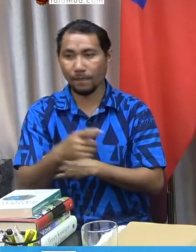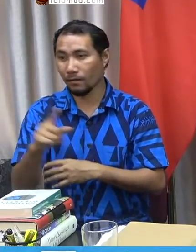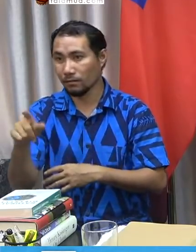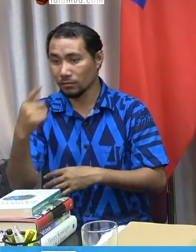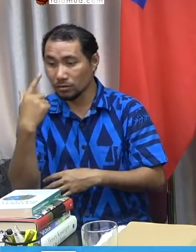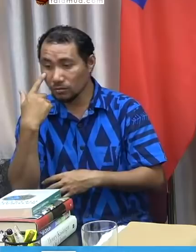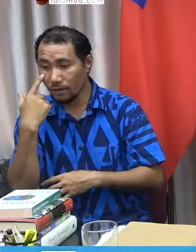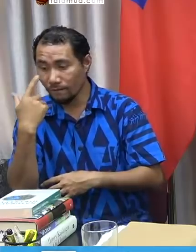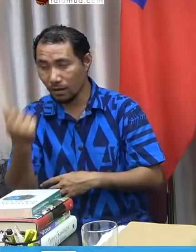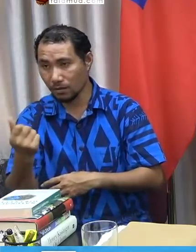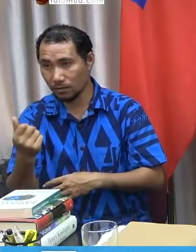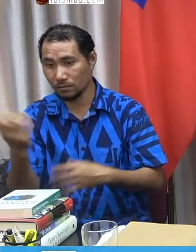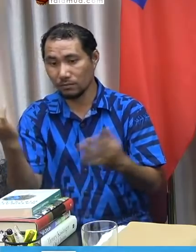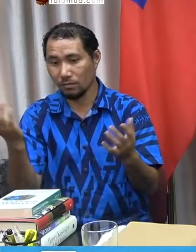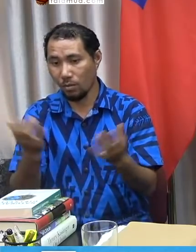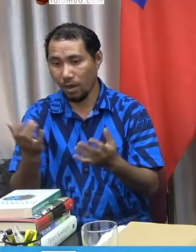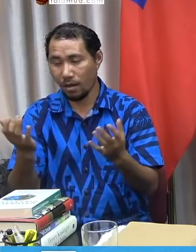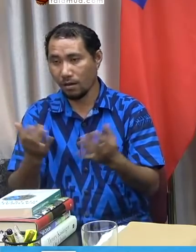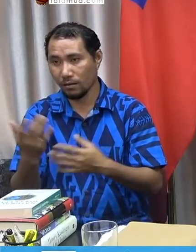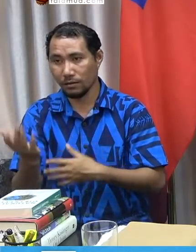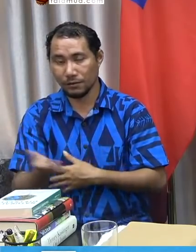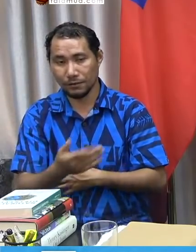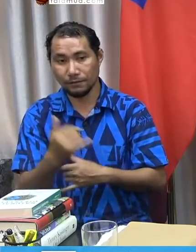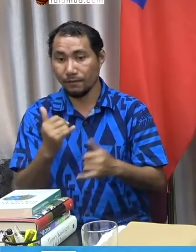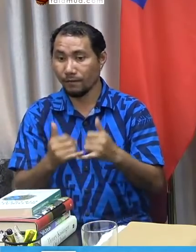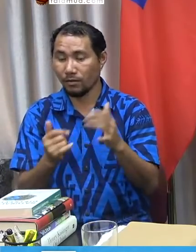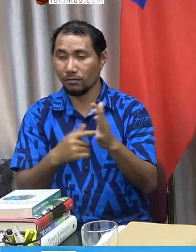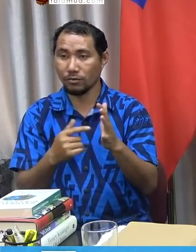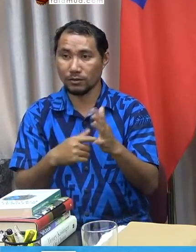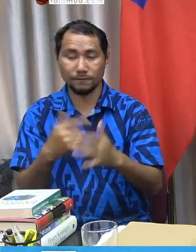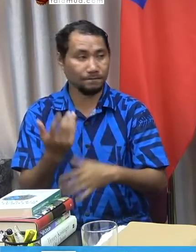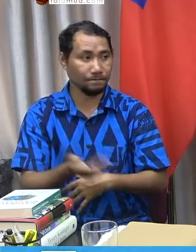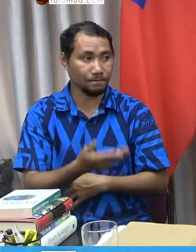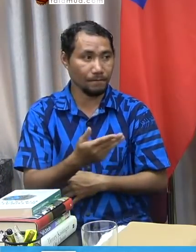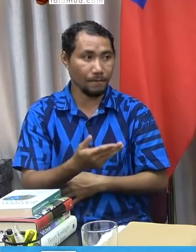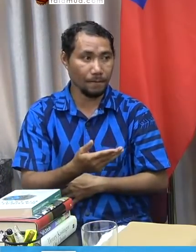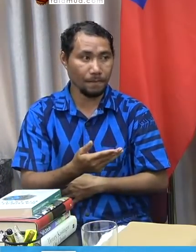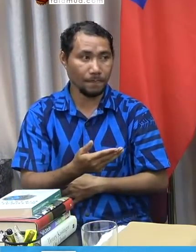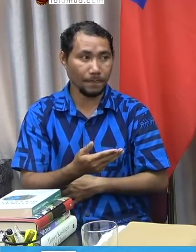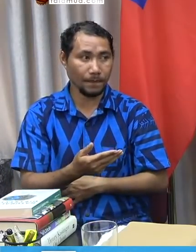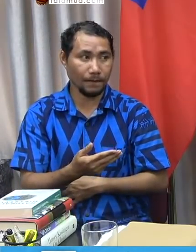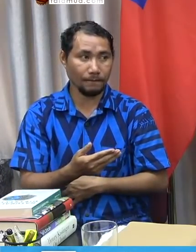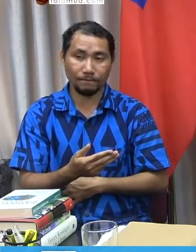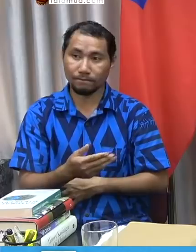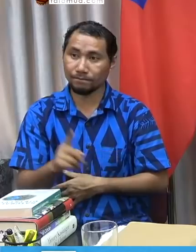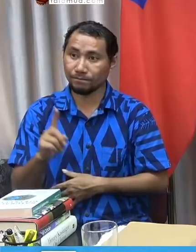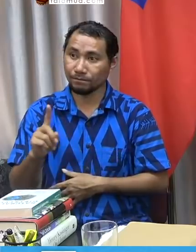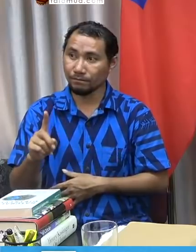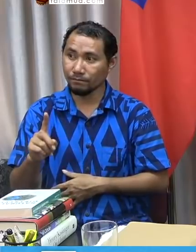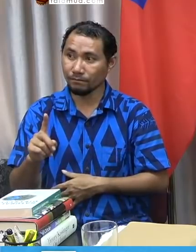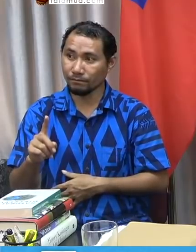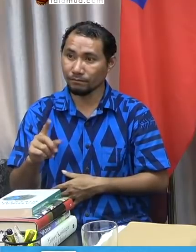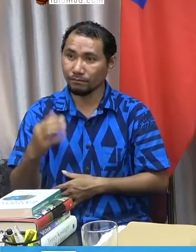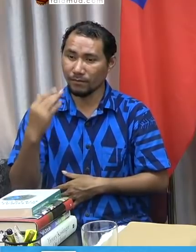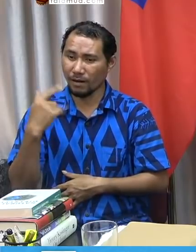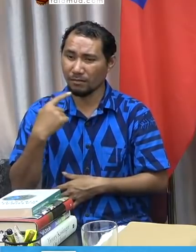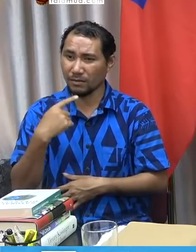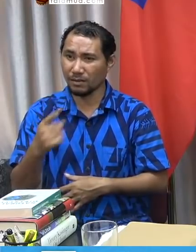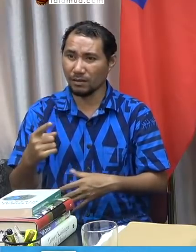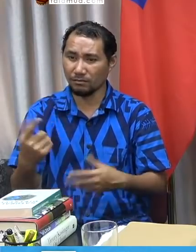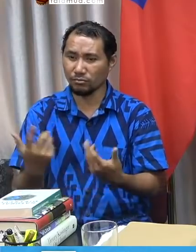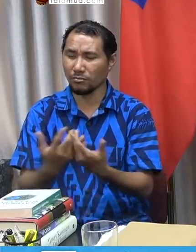sai. A le mea tau ai nā, ai o le mea le angai, fo le whapea o le aito tele le si vaenga le whai ala tau tui mua